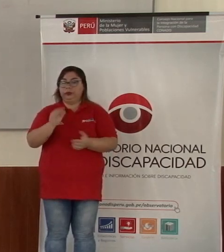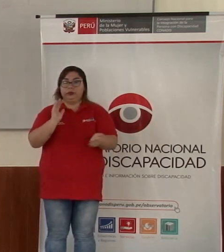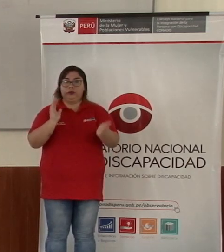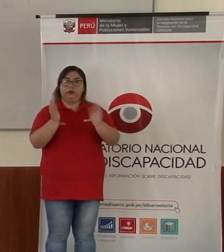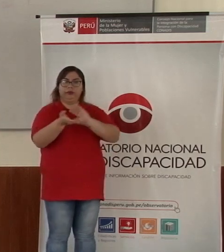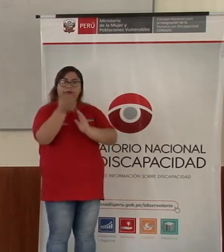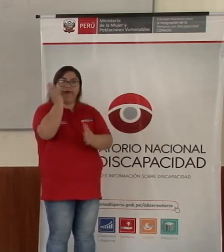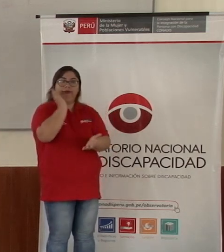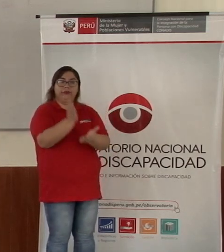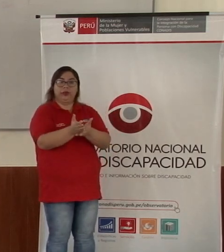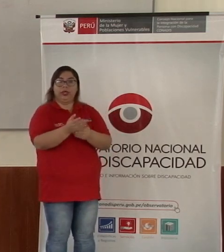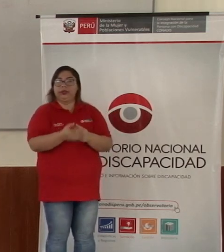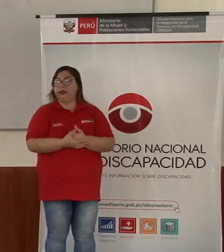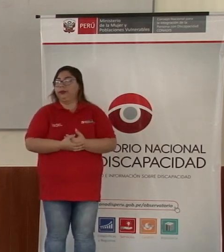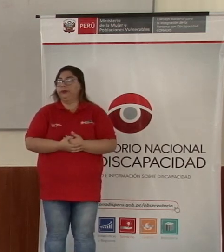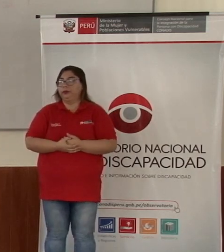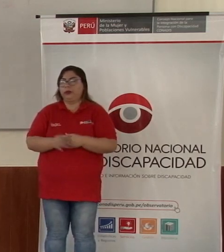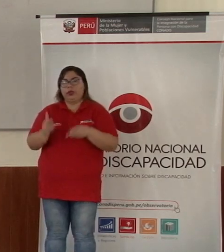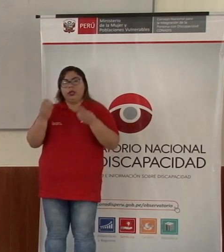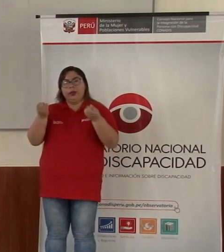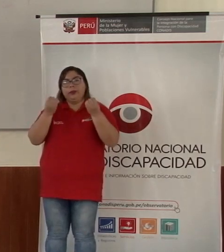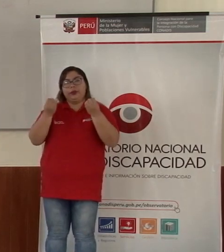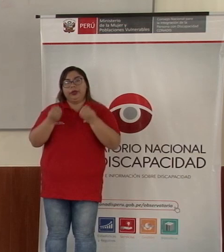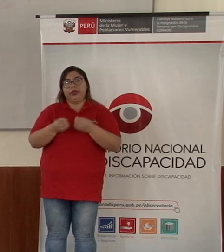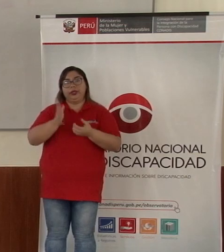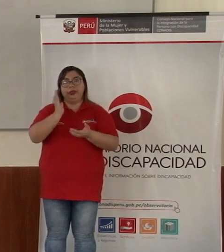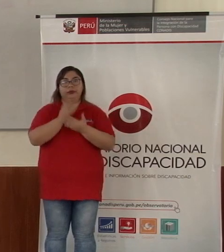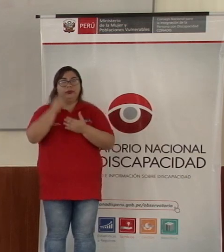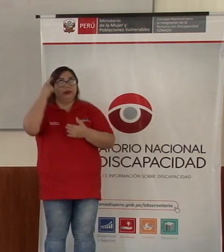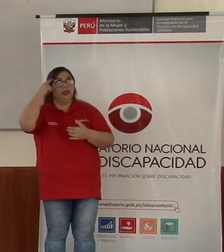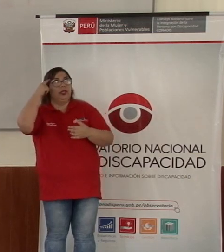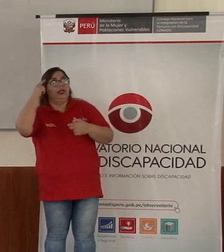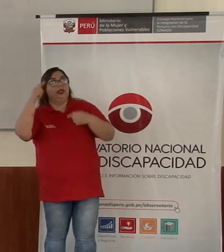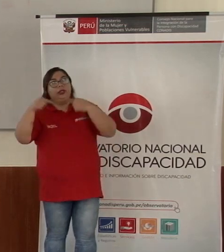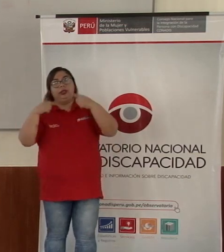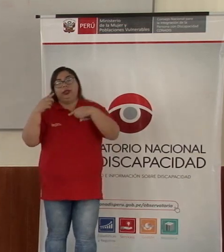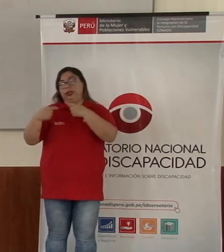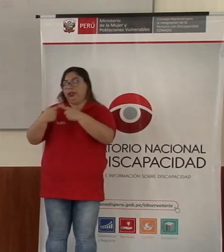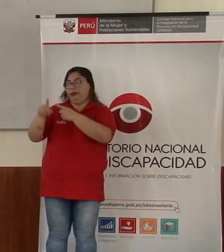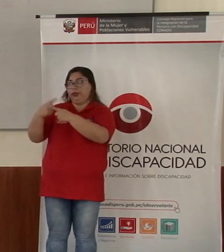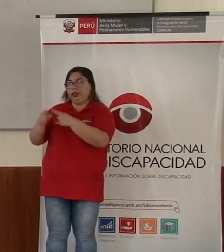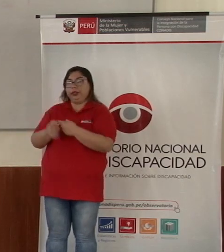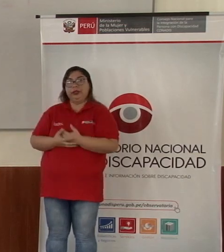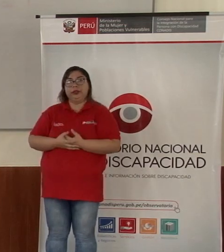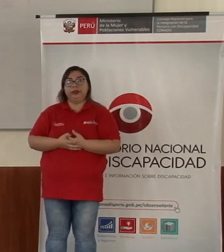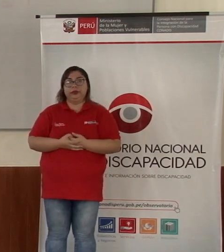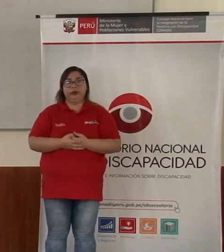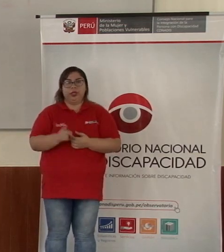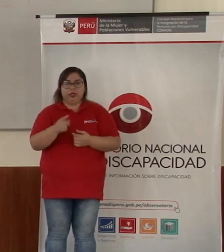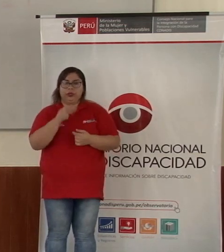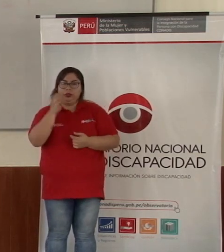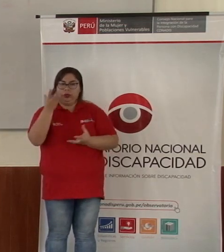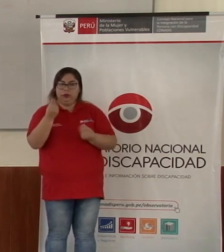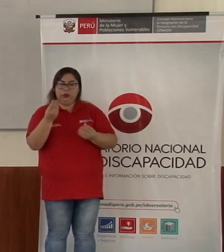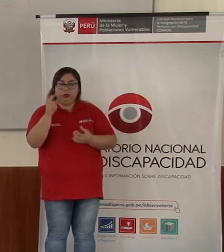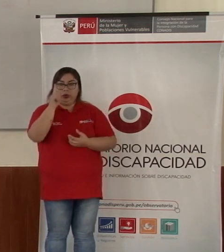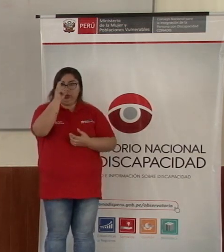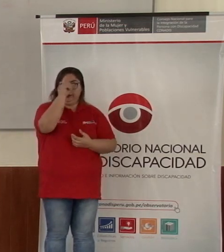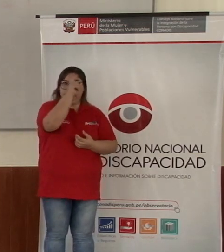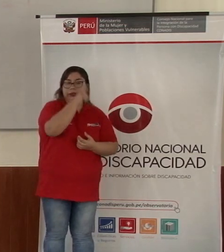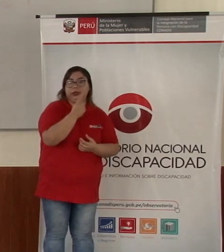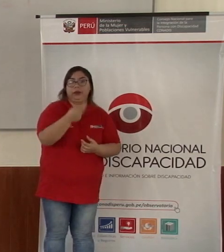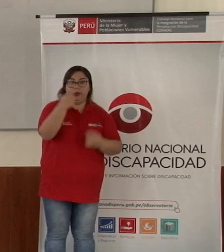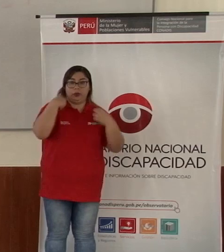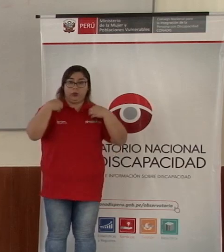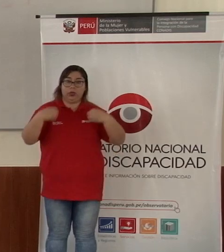bastante drástico, porque ha significado un cambio de mentalidades. Es muy difícil para un abogado,